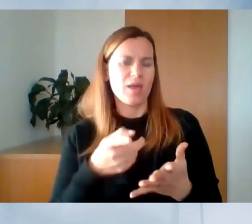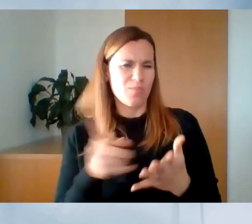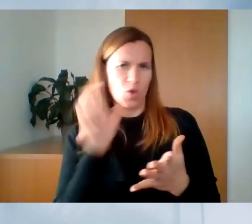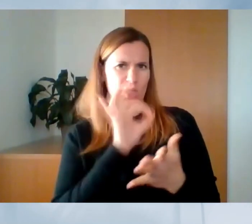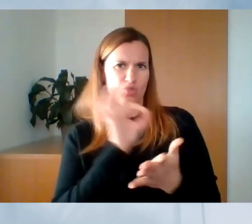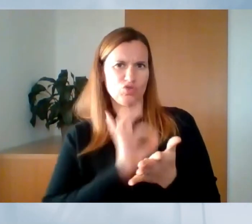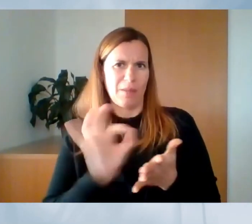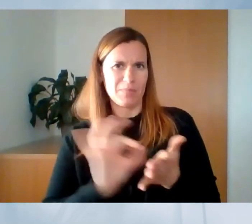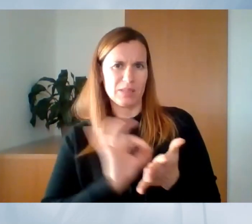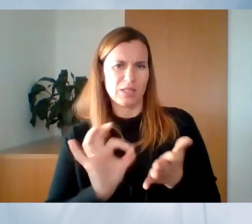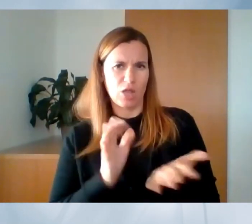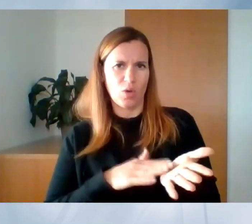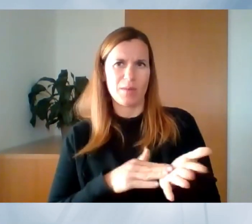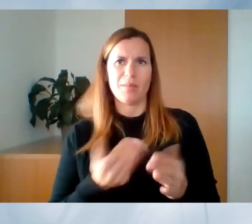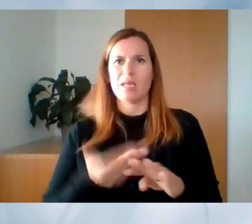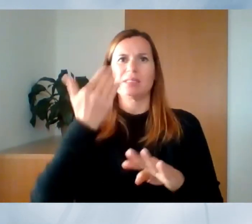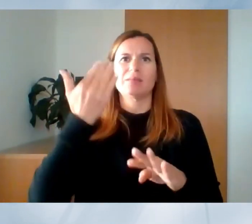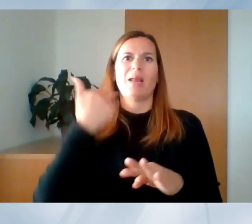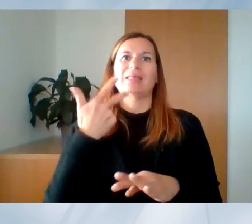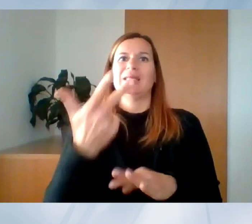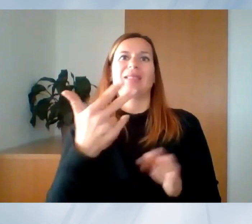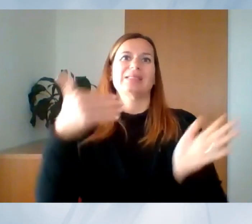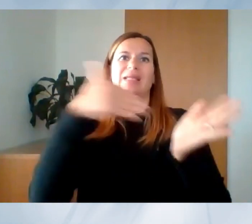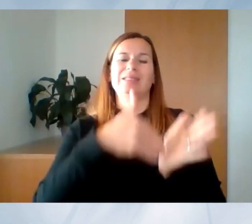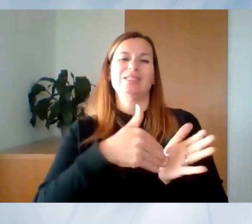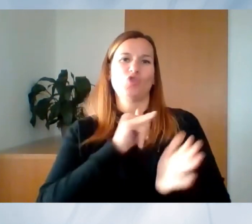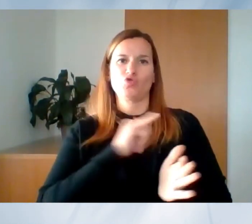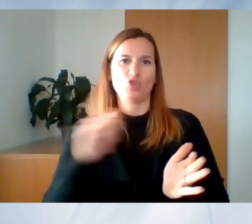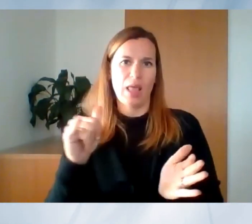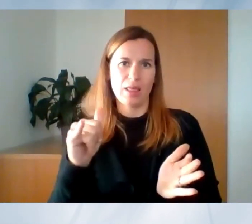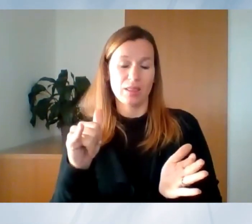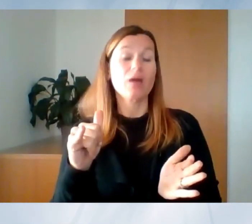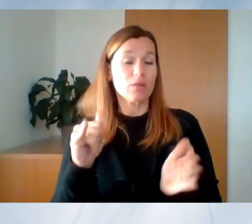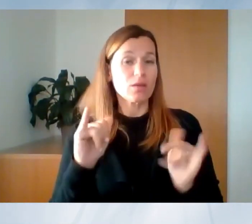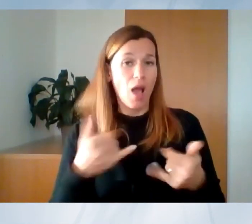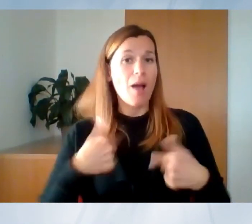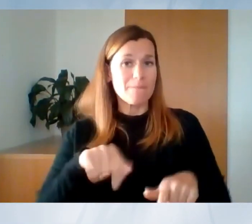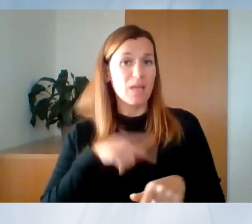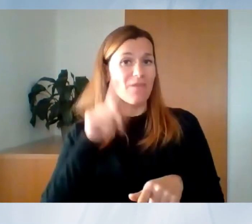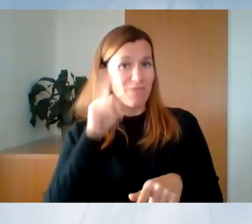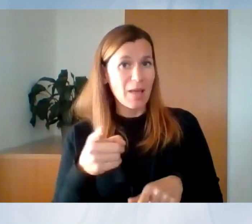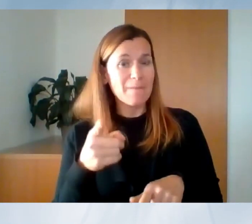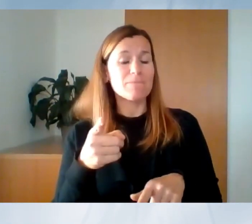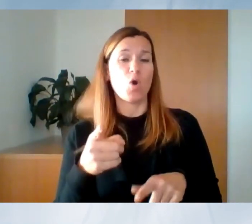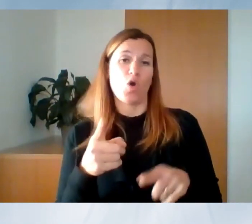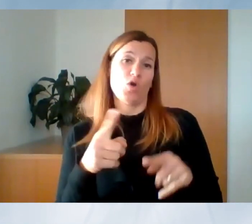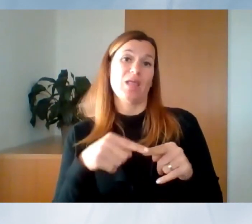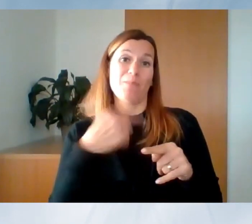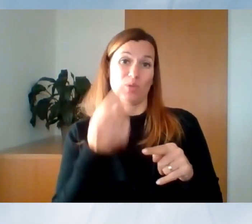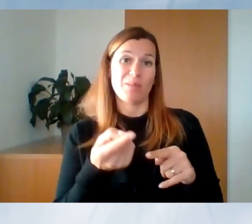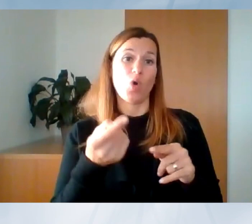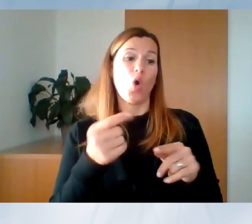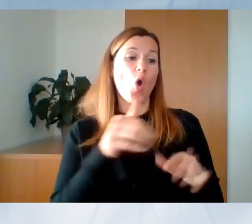ni zapisano izpred, recimo, 30 000 let v zadnji poledenitvi. Ja, vemo potem,